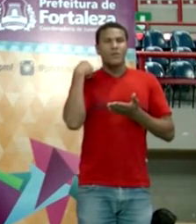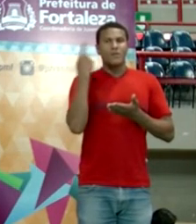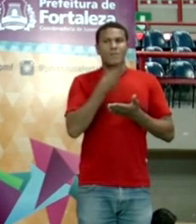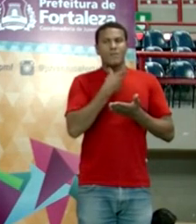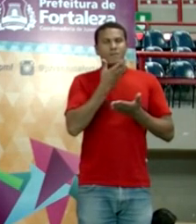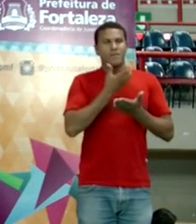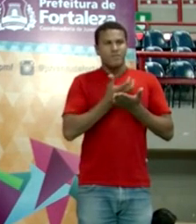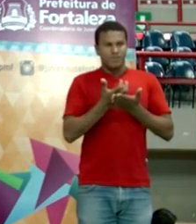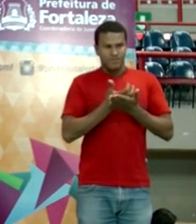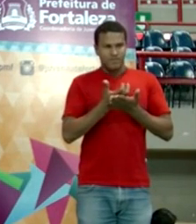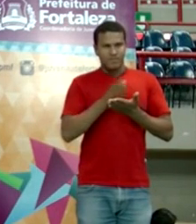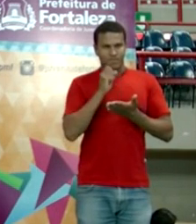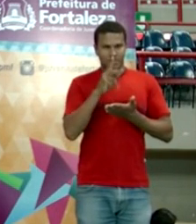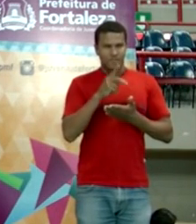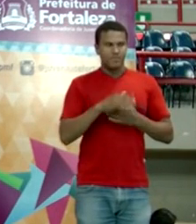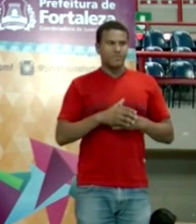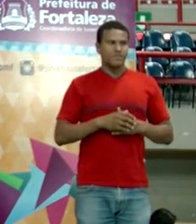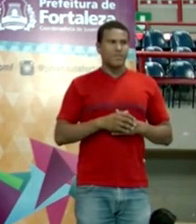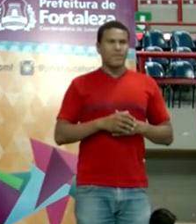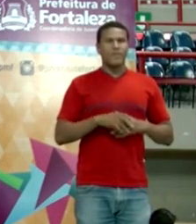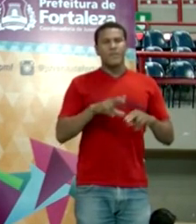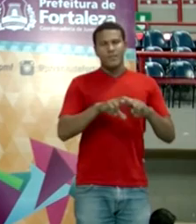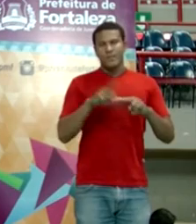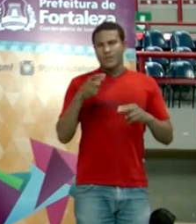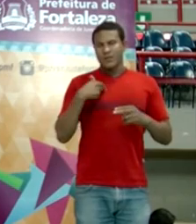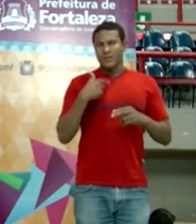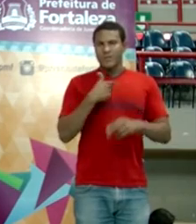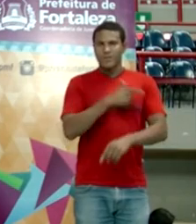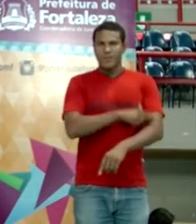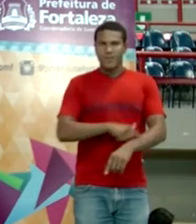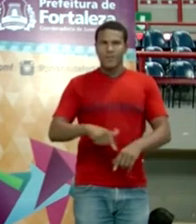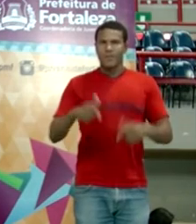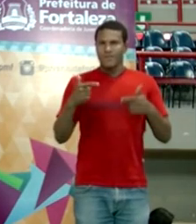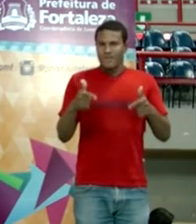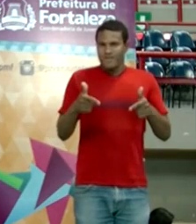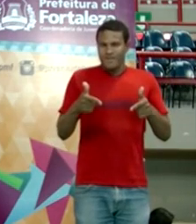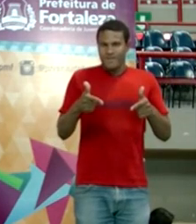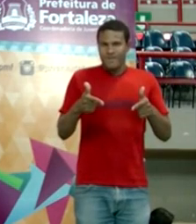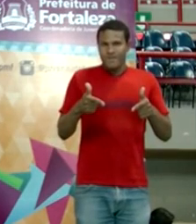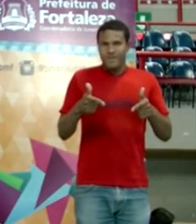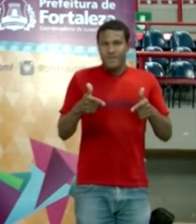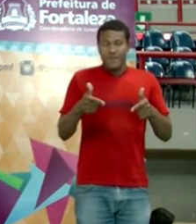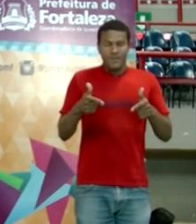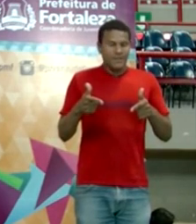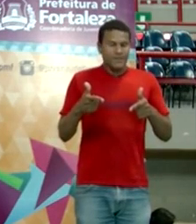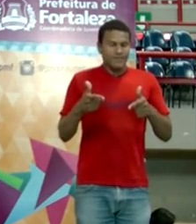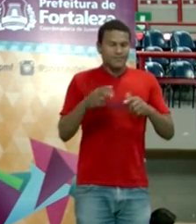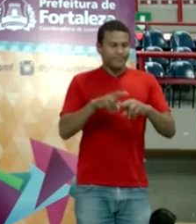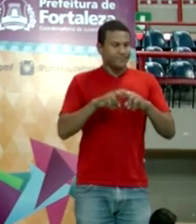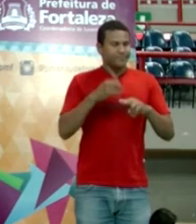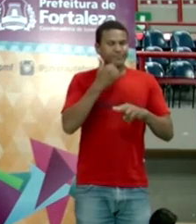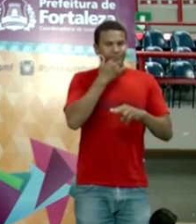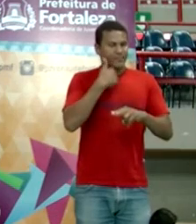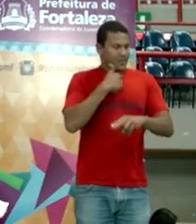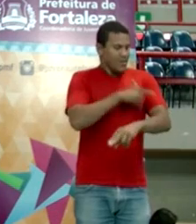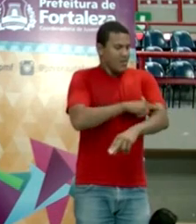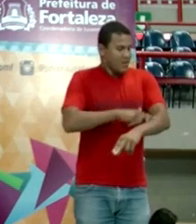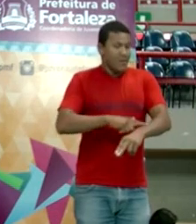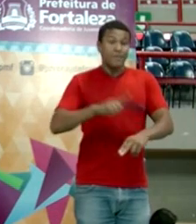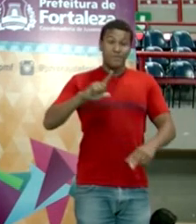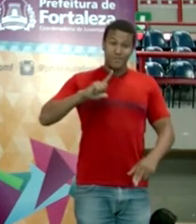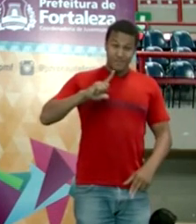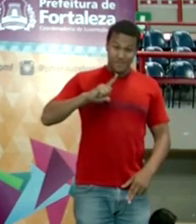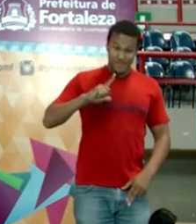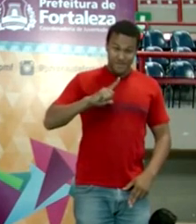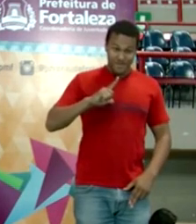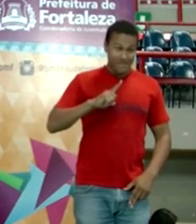tá bom? E como eu sou mal educado, não disse aqui qual é o meu nome. Meu nome é Simval,